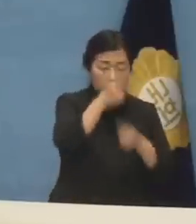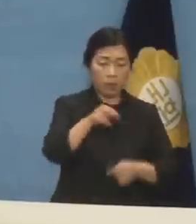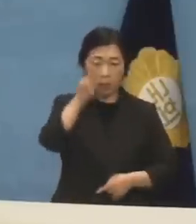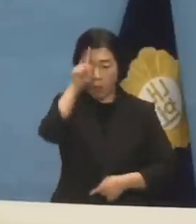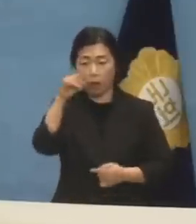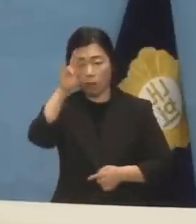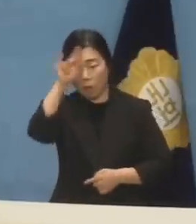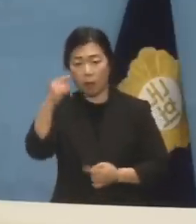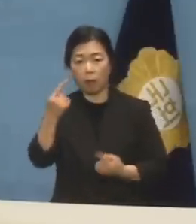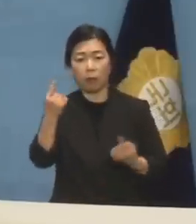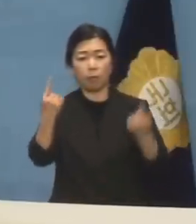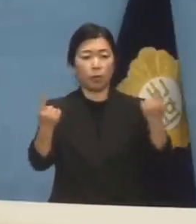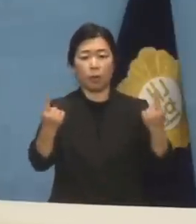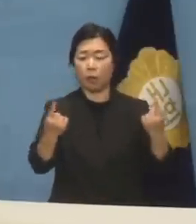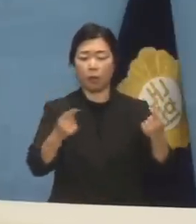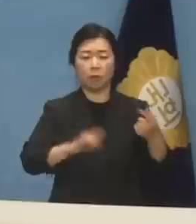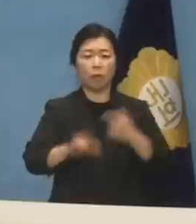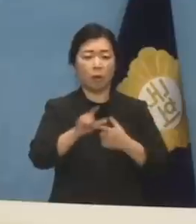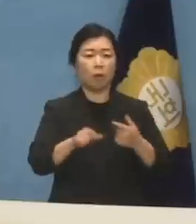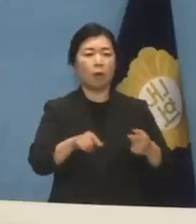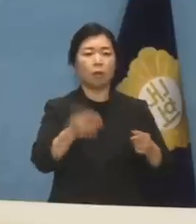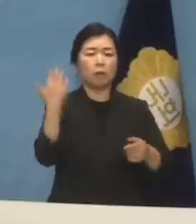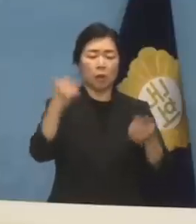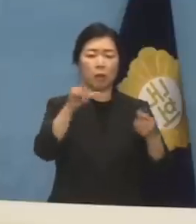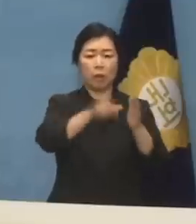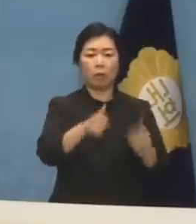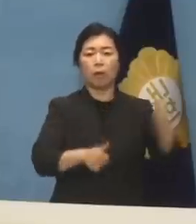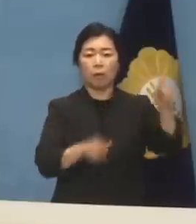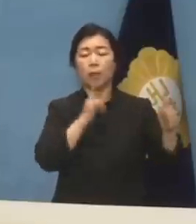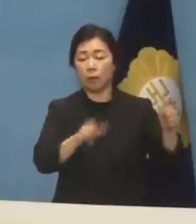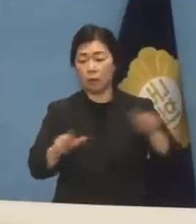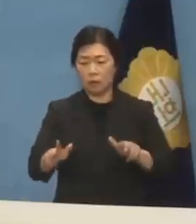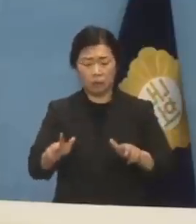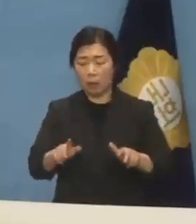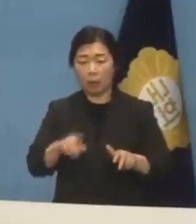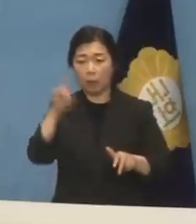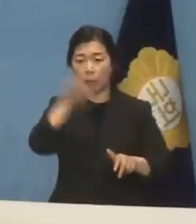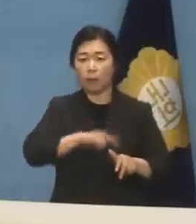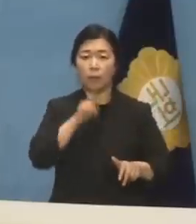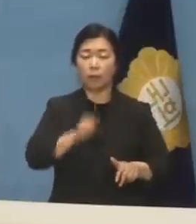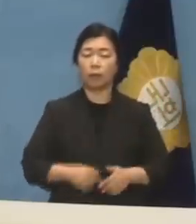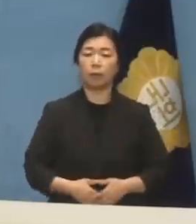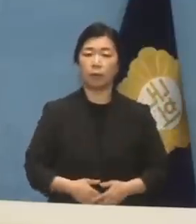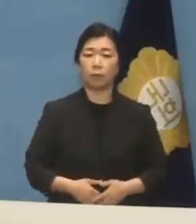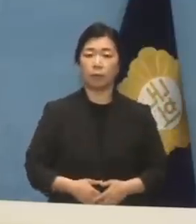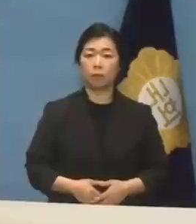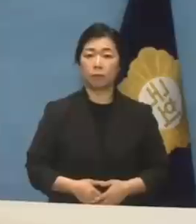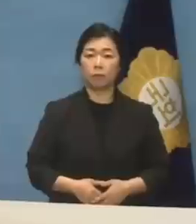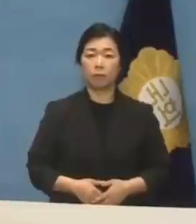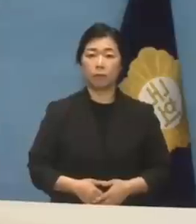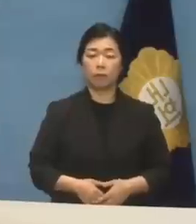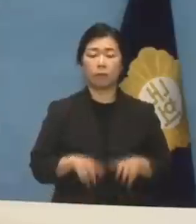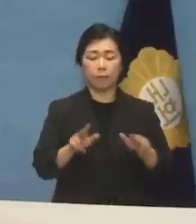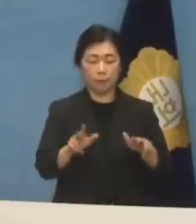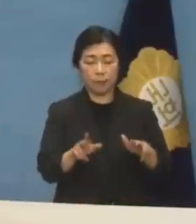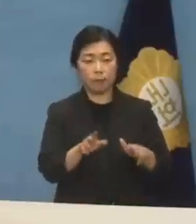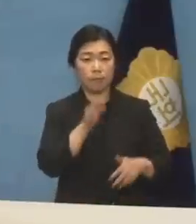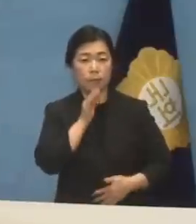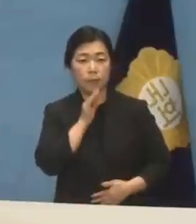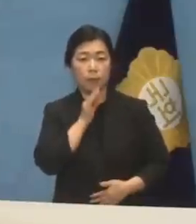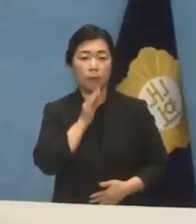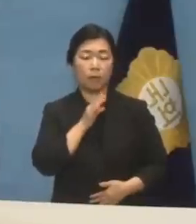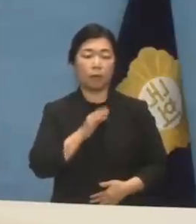나옵니다. 1년이 10년 같다 100년 같다 하루가 너무너무 힘들고 고통스럽다 악몽이라는 이야기가 가득합니다. 이제